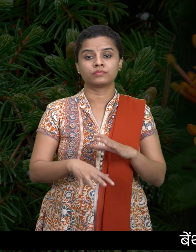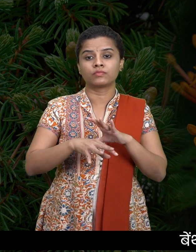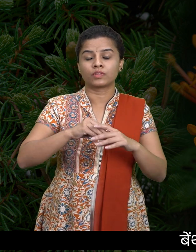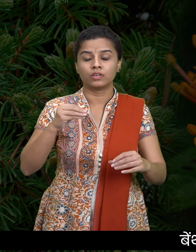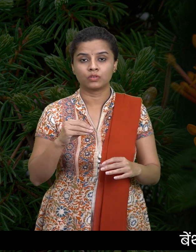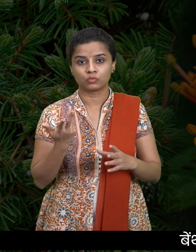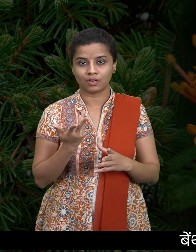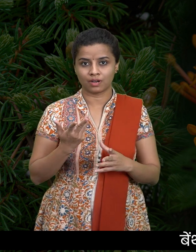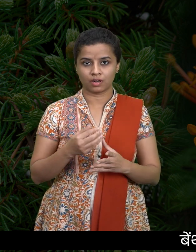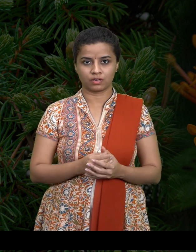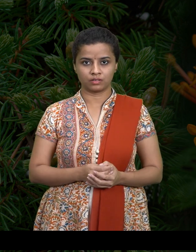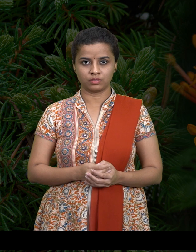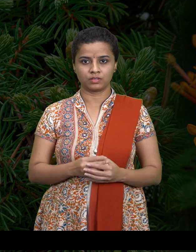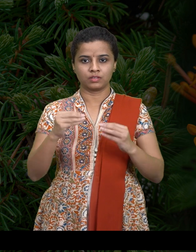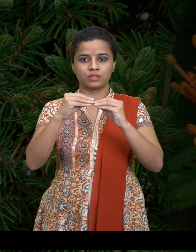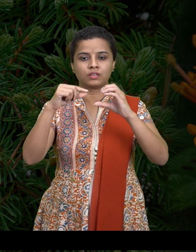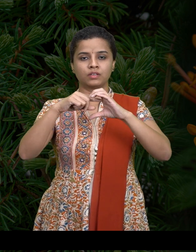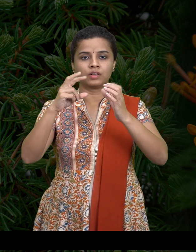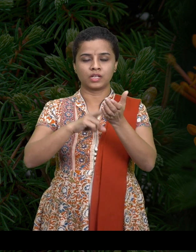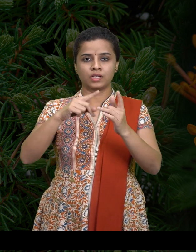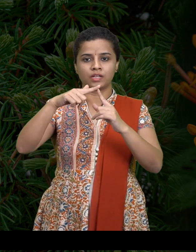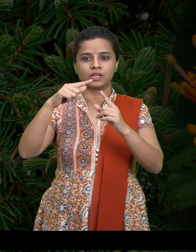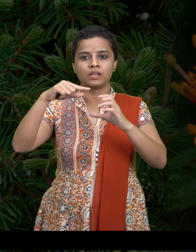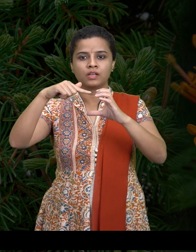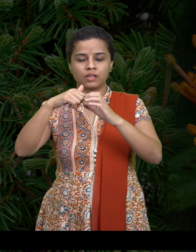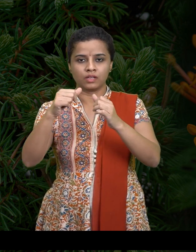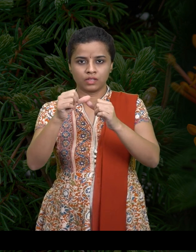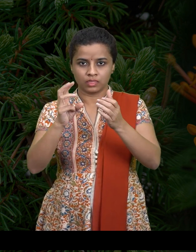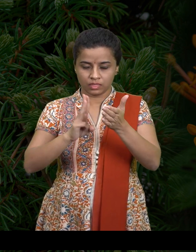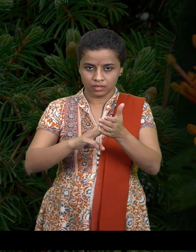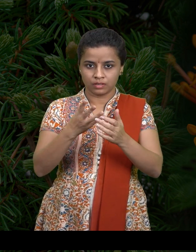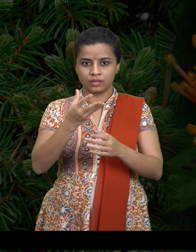बेंथम आणि हुकरची रूपरेषा वर्गीकरण प्रणाली.